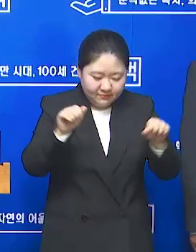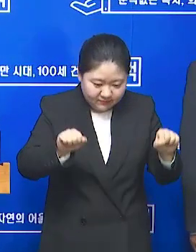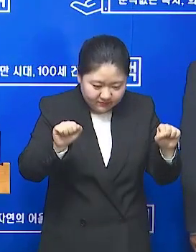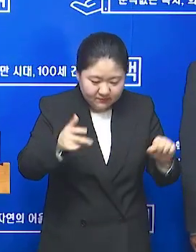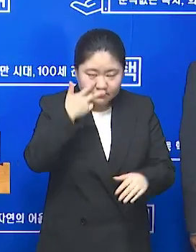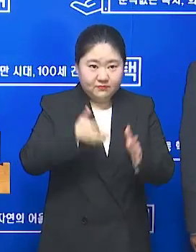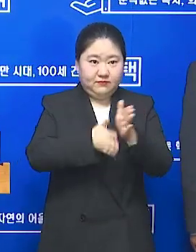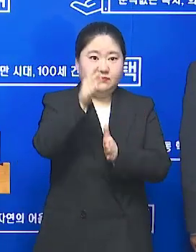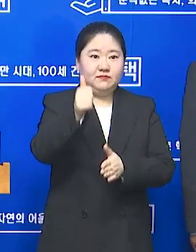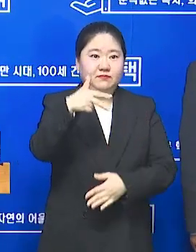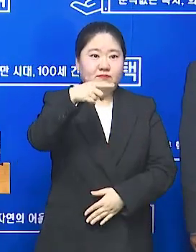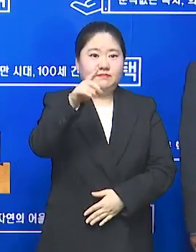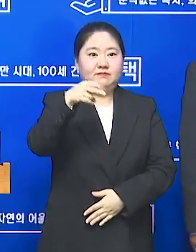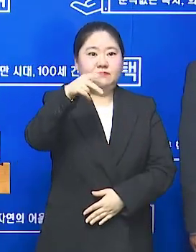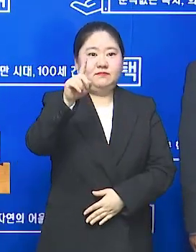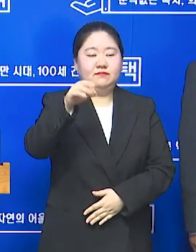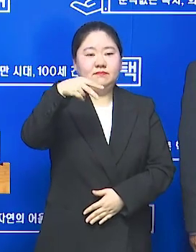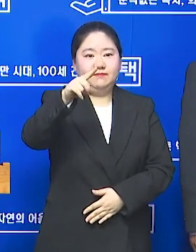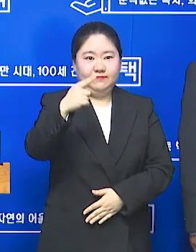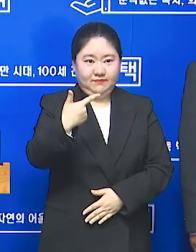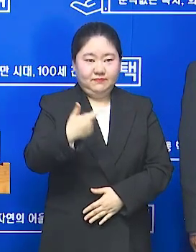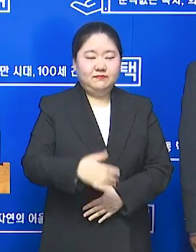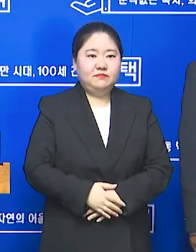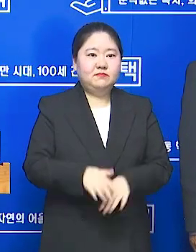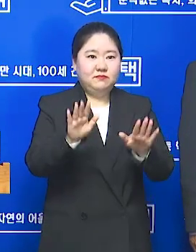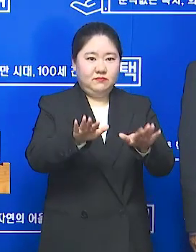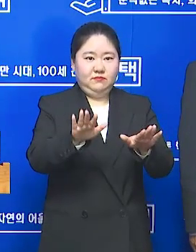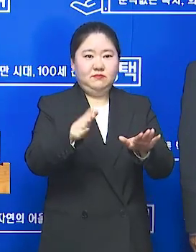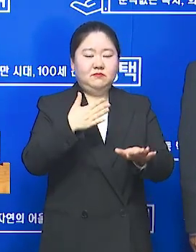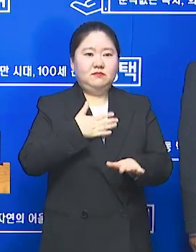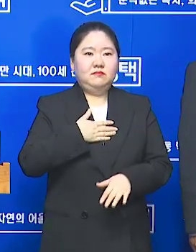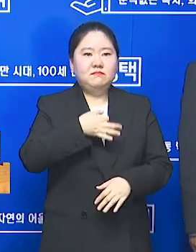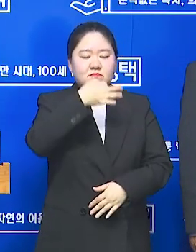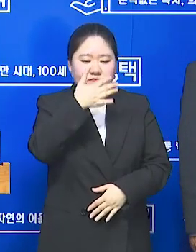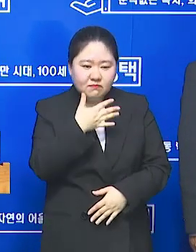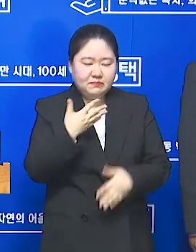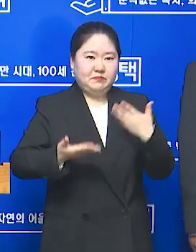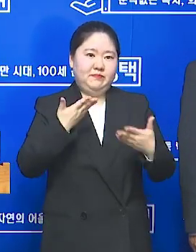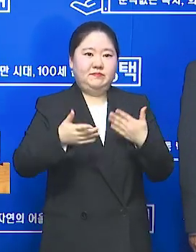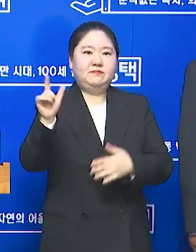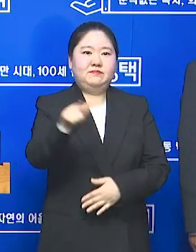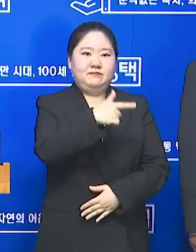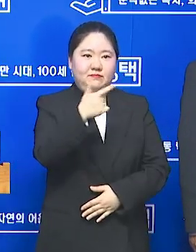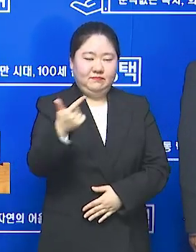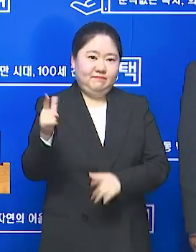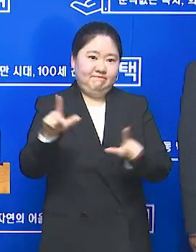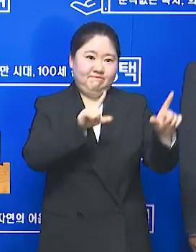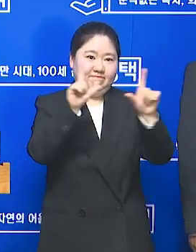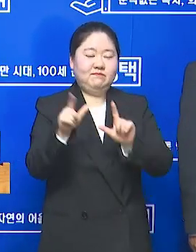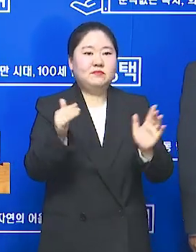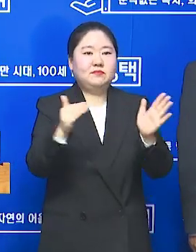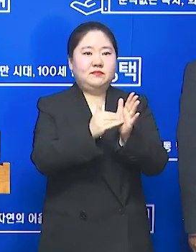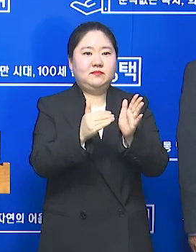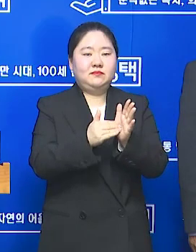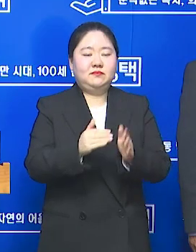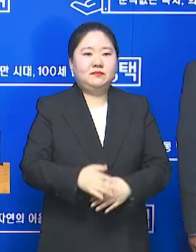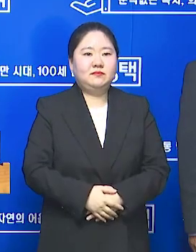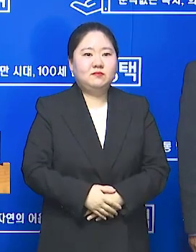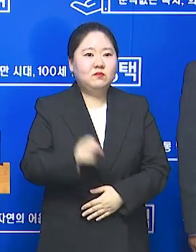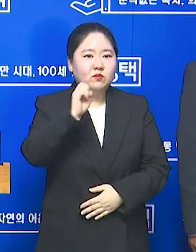안녕하십니까. 평택시장 정장선입니다. 오늘 저는 힘들고도 바쁜 하루를 이렇게 보내고 있는 것 같습니다.